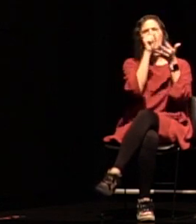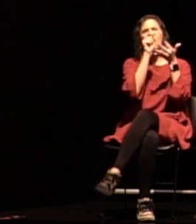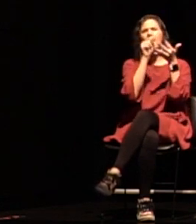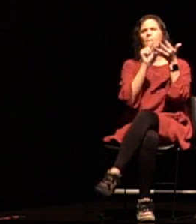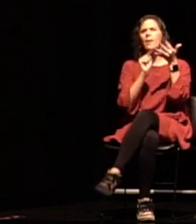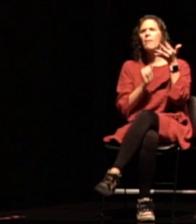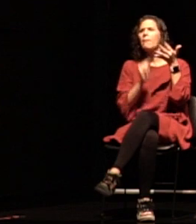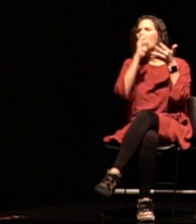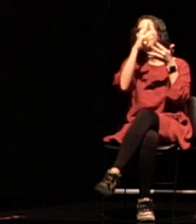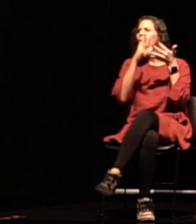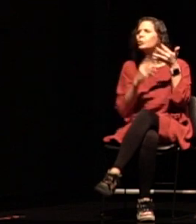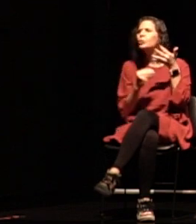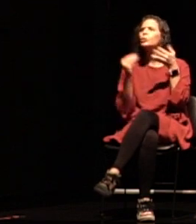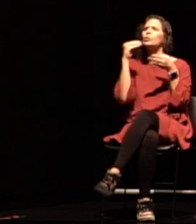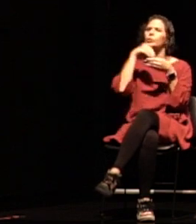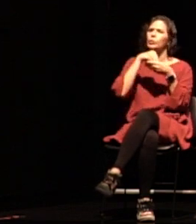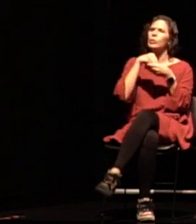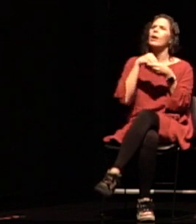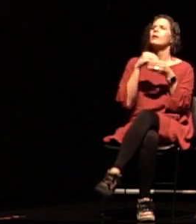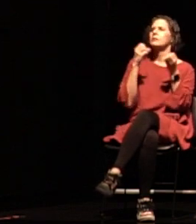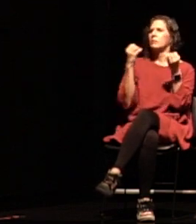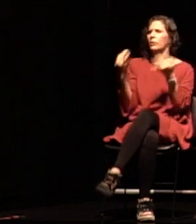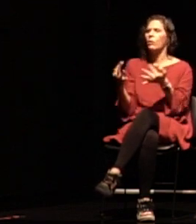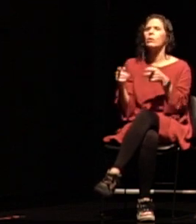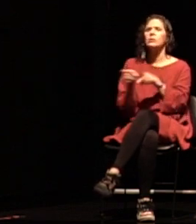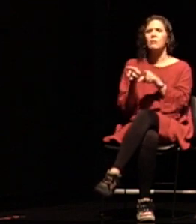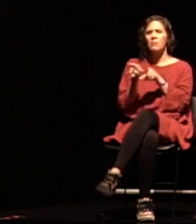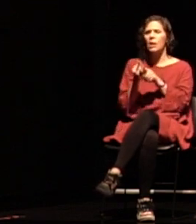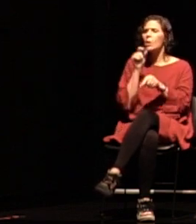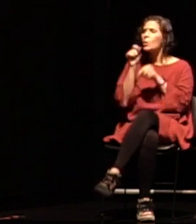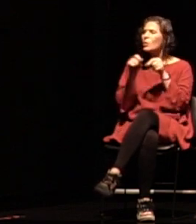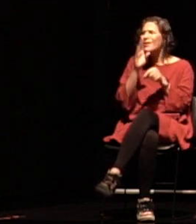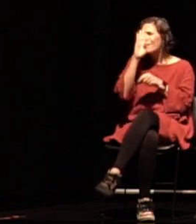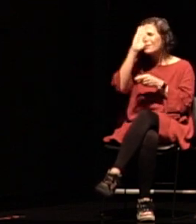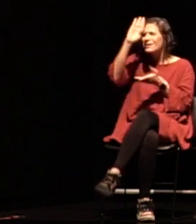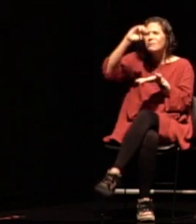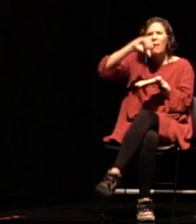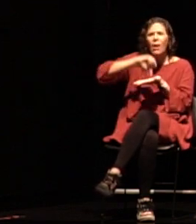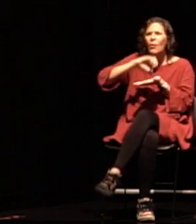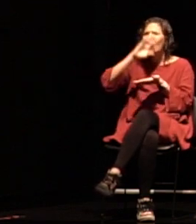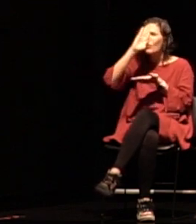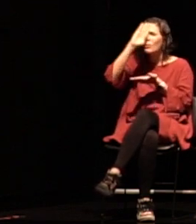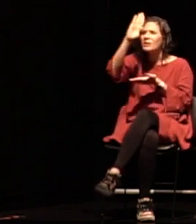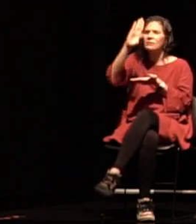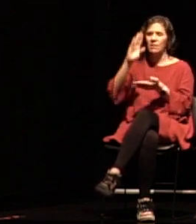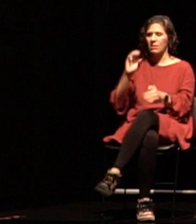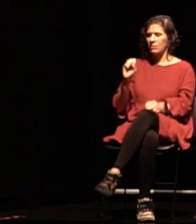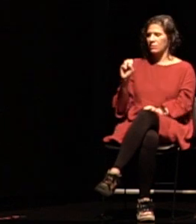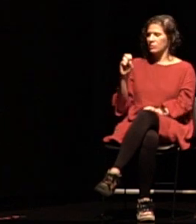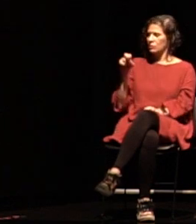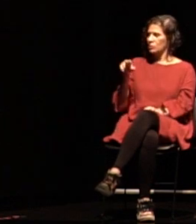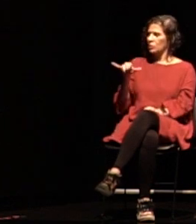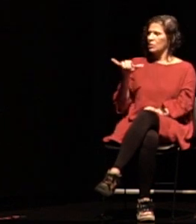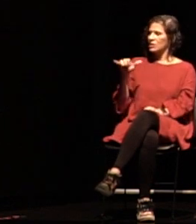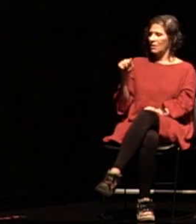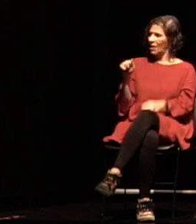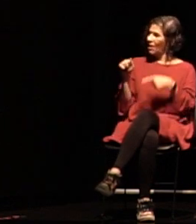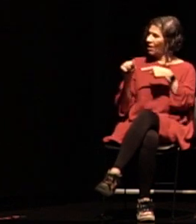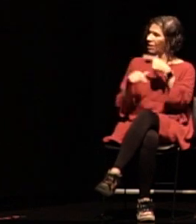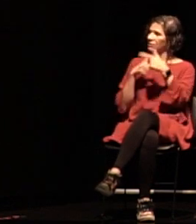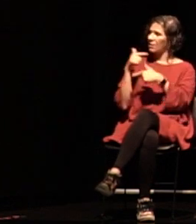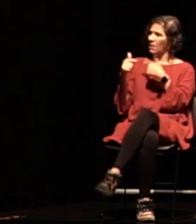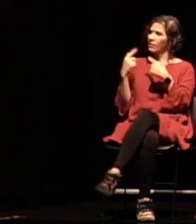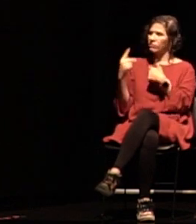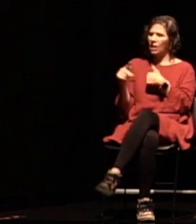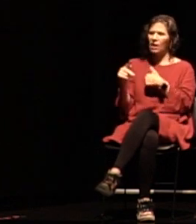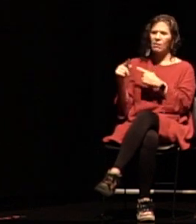foi abordando, os pontos nucleares da condução de Sônia neste trabalho, e o que eu